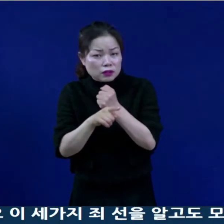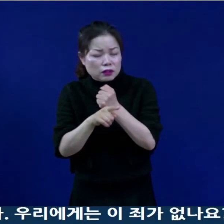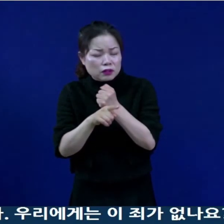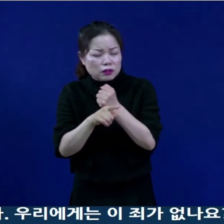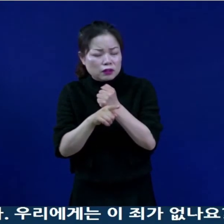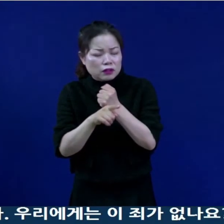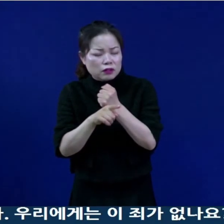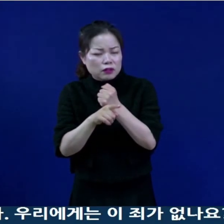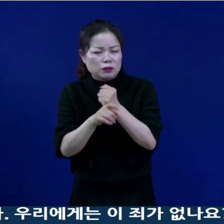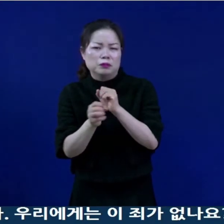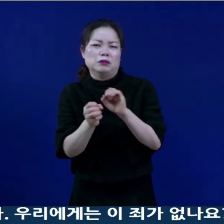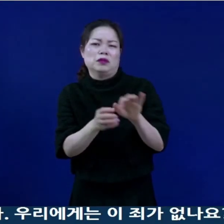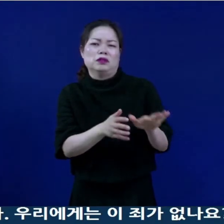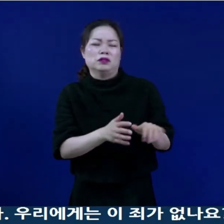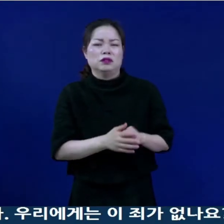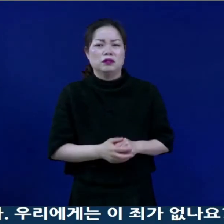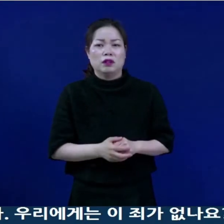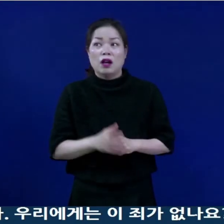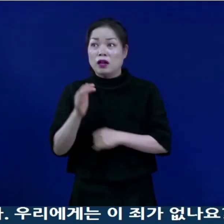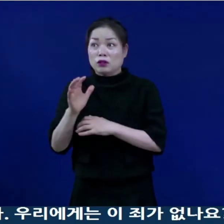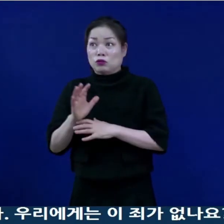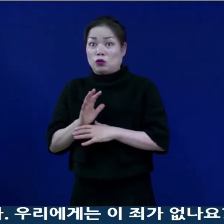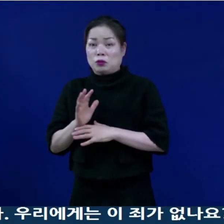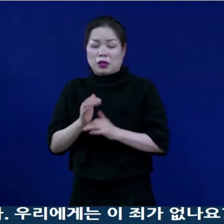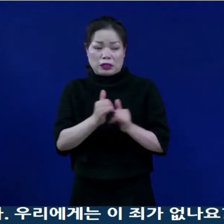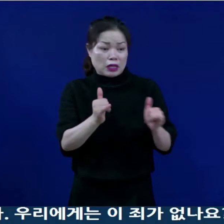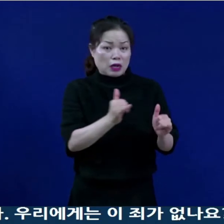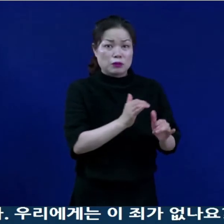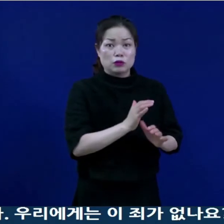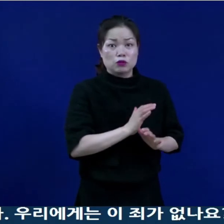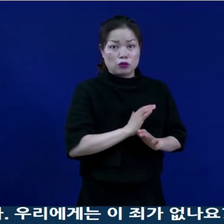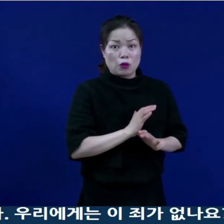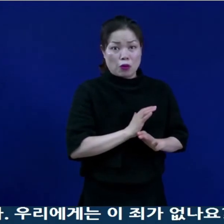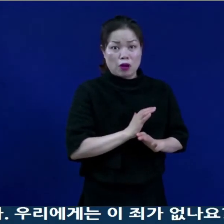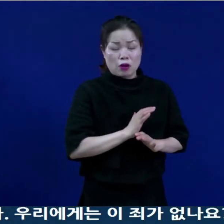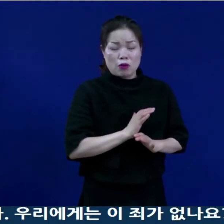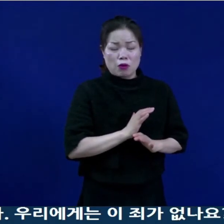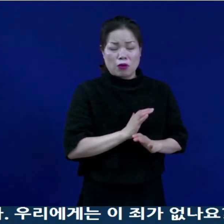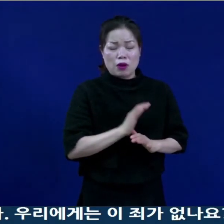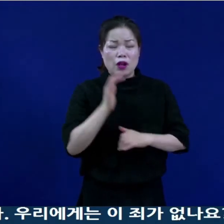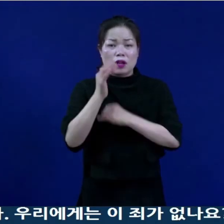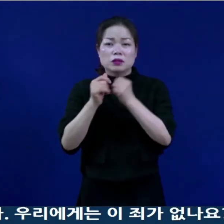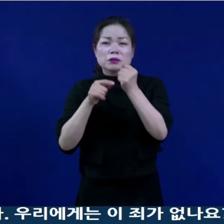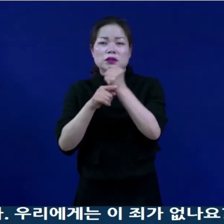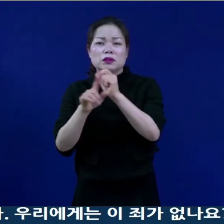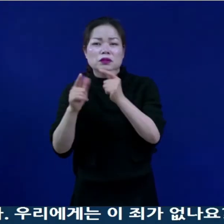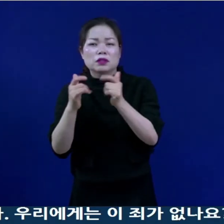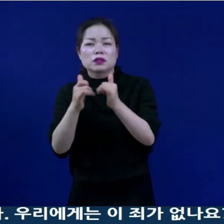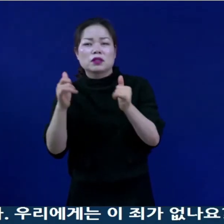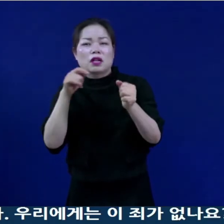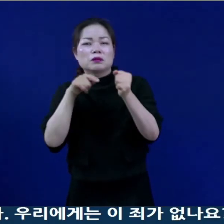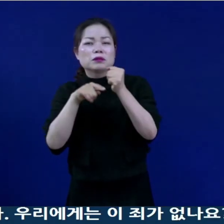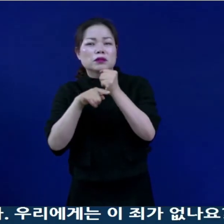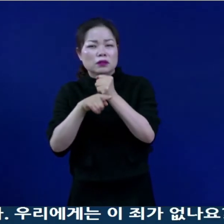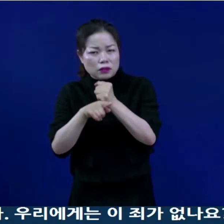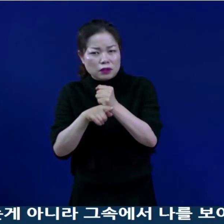모습, 하나님을 두려워하기보다는 사람을 두려워하고 하나님의 뜻이 아니라 사람의